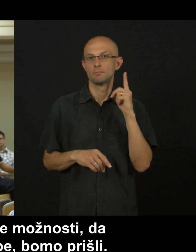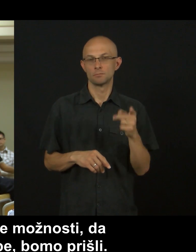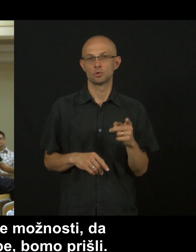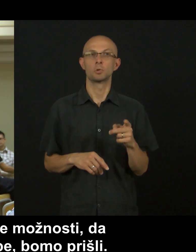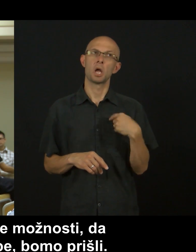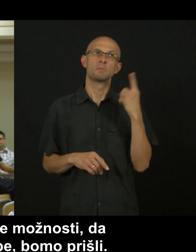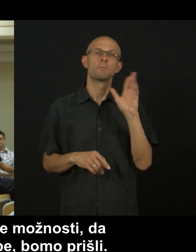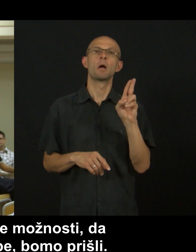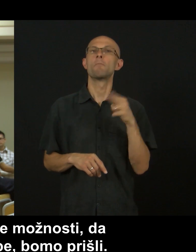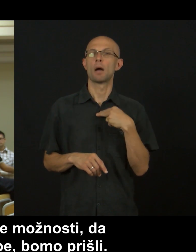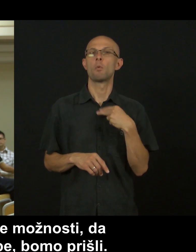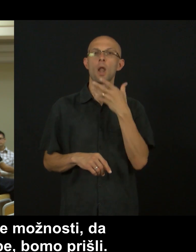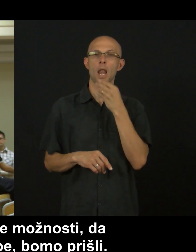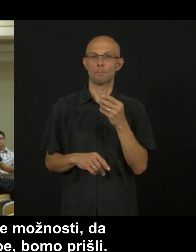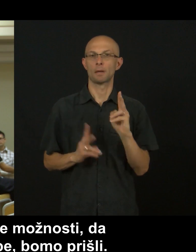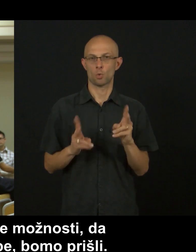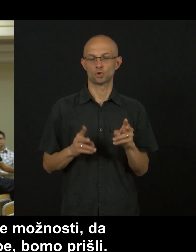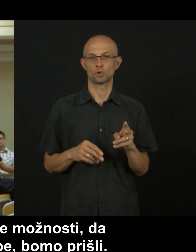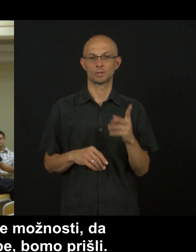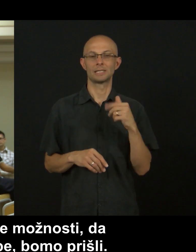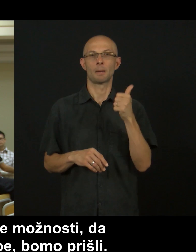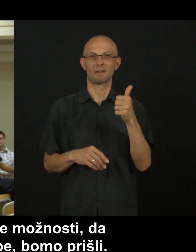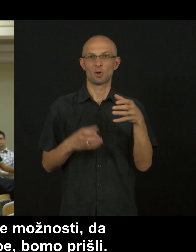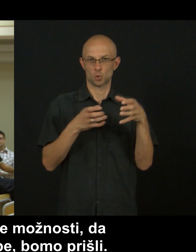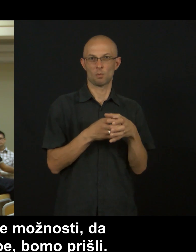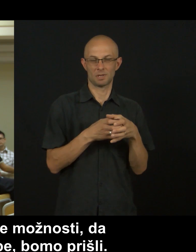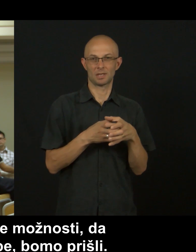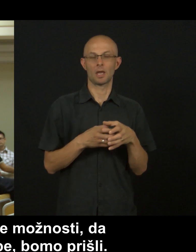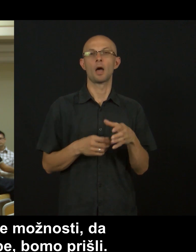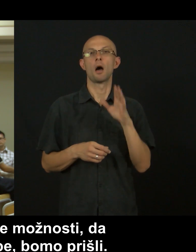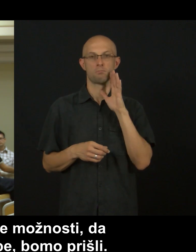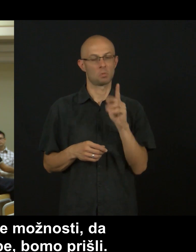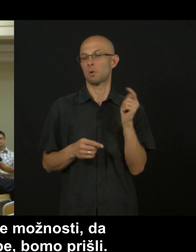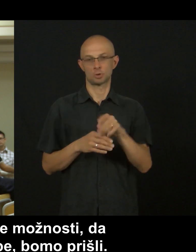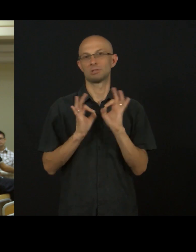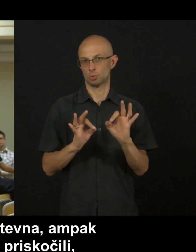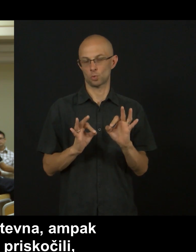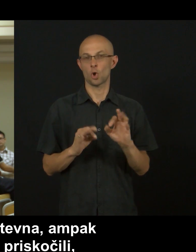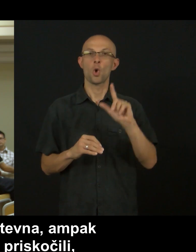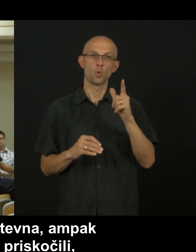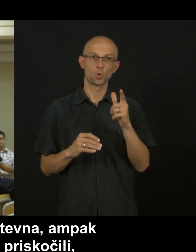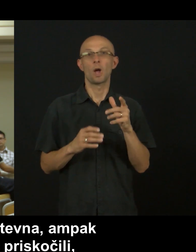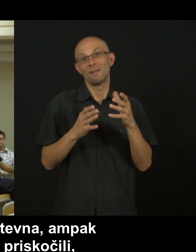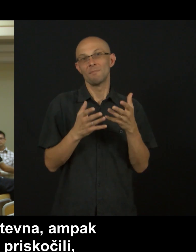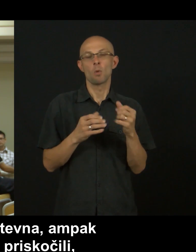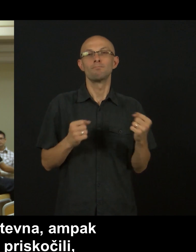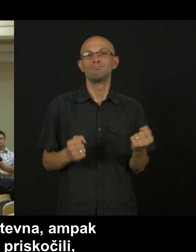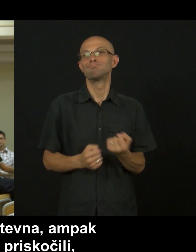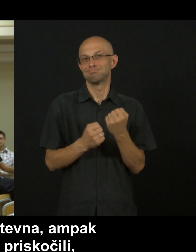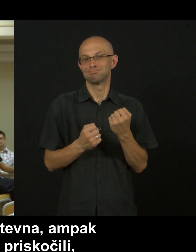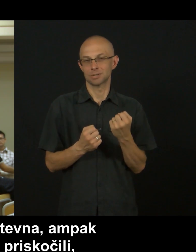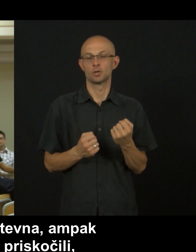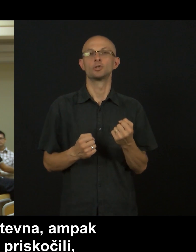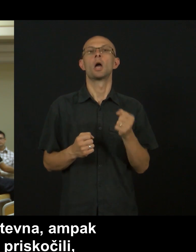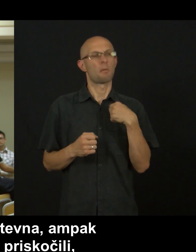Pa mislim, da imamo lepe možnosti. Zdaj, z prve ekipe, mislim, grupe bomo prišli, druga bo malo bolj zahtevna,